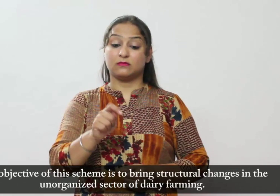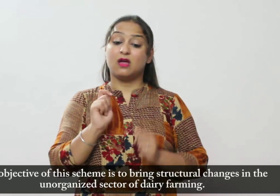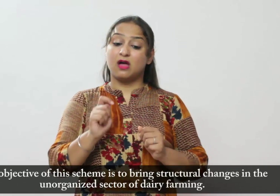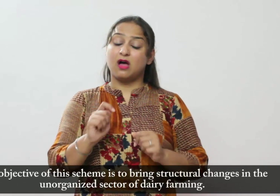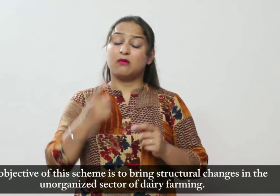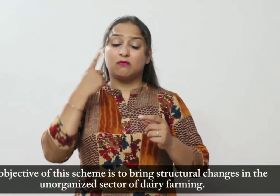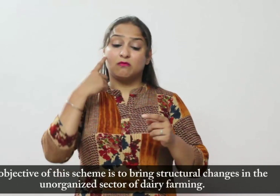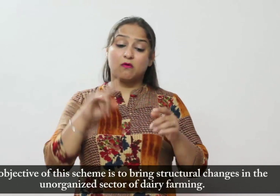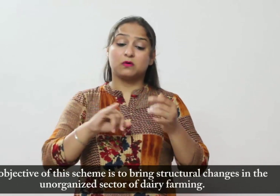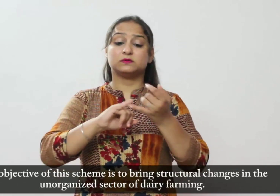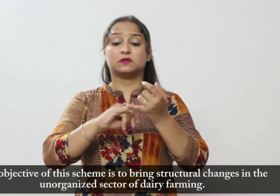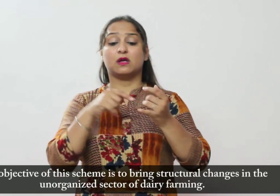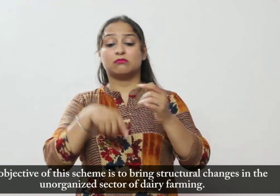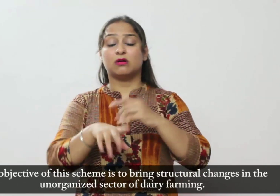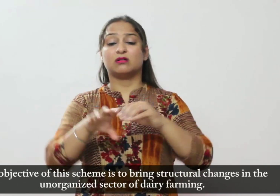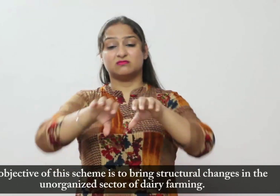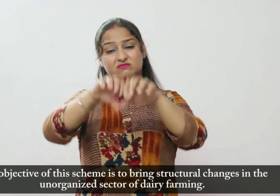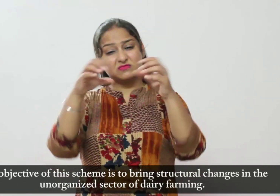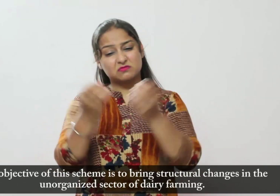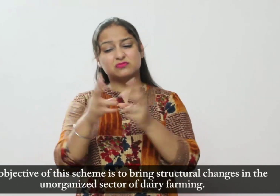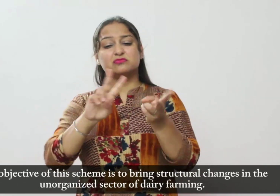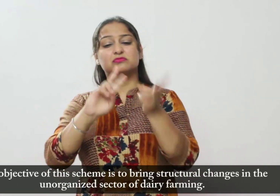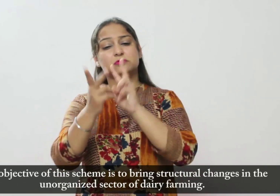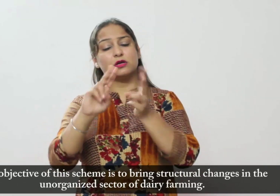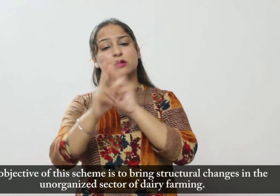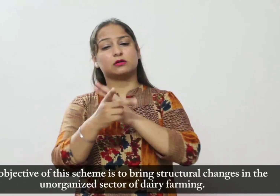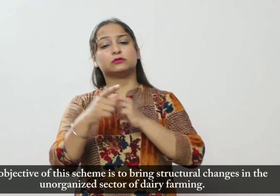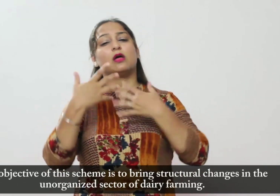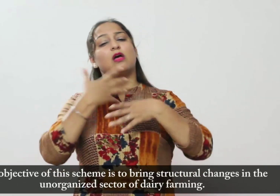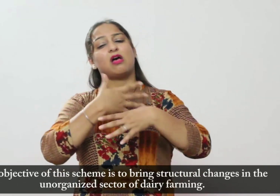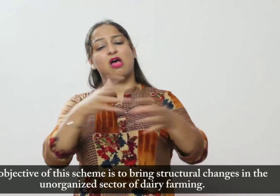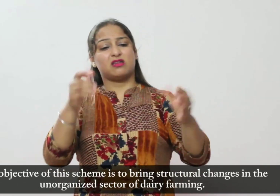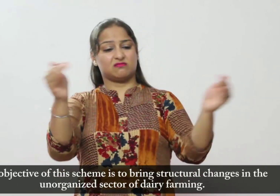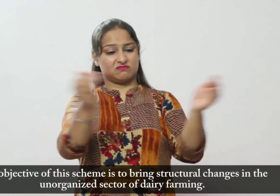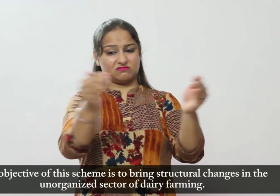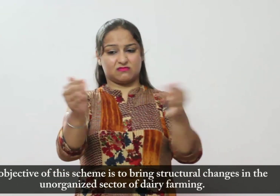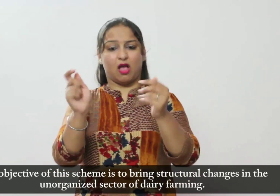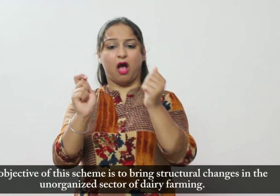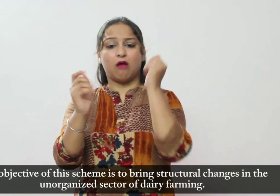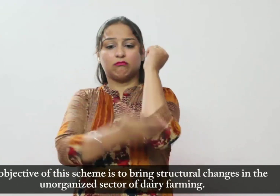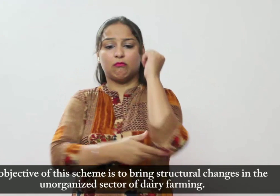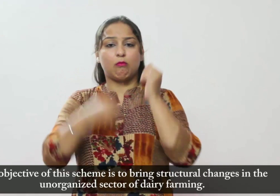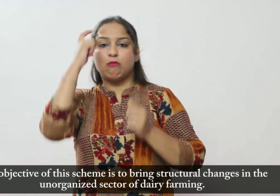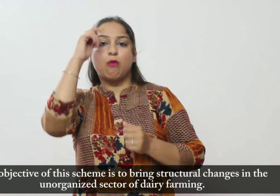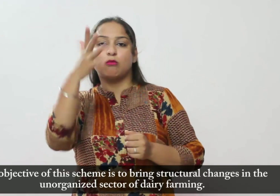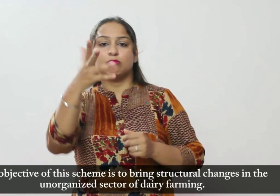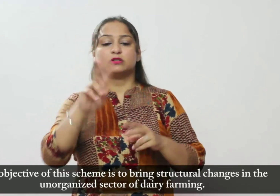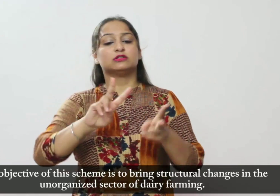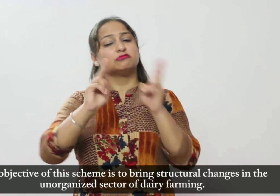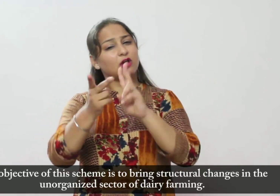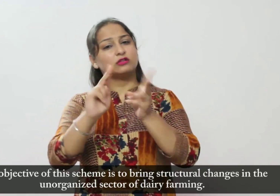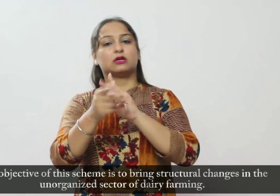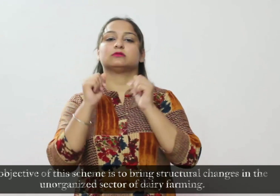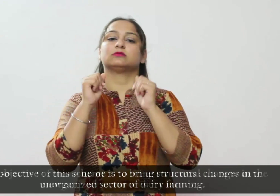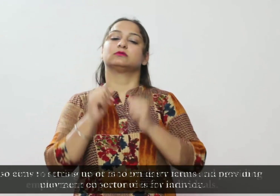इस योजना का उद्देश्य डेयरी खेती के असंगठित क्षेत्र में संरचनात्मक परिवर्तन लाना है। इसका